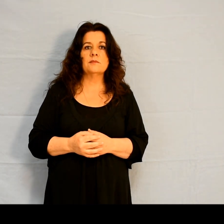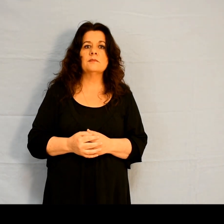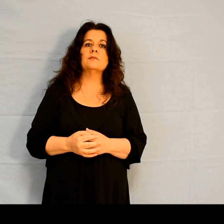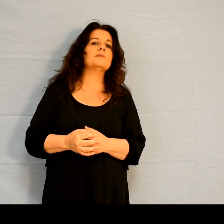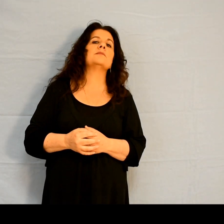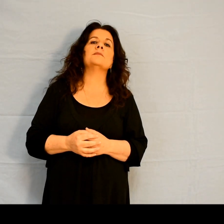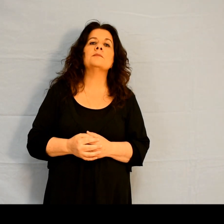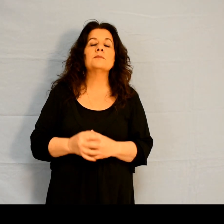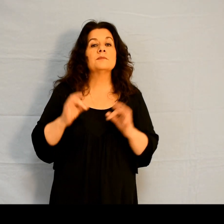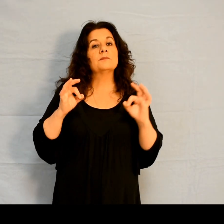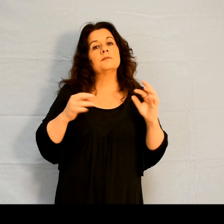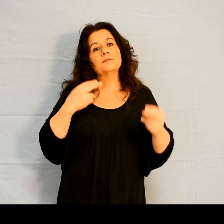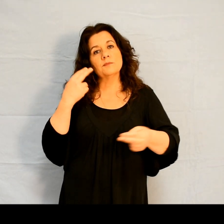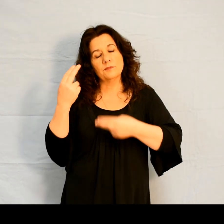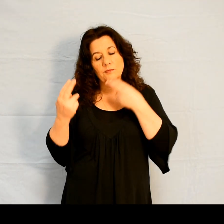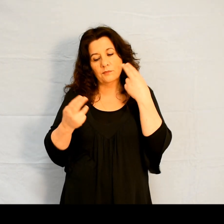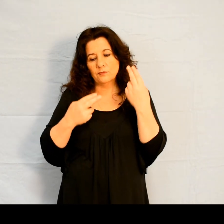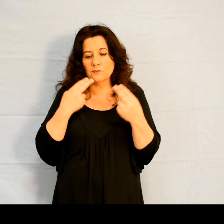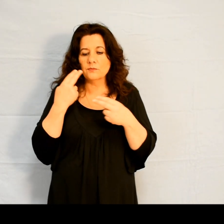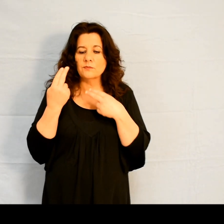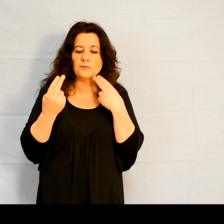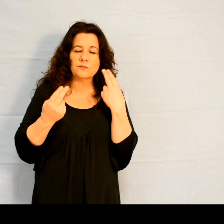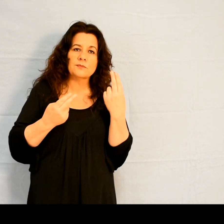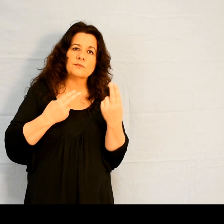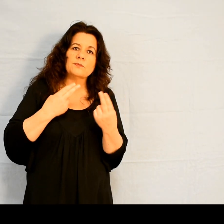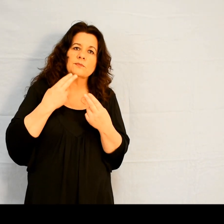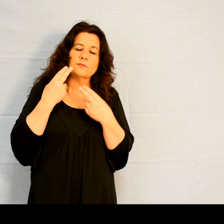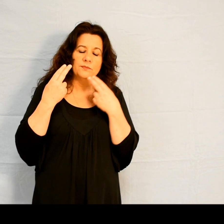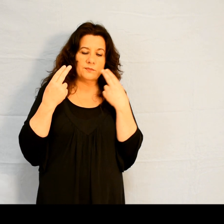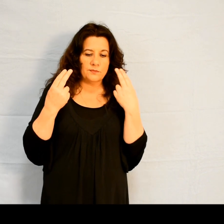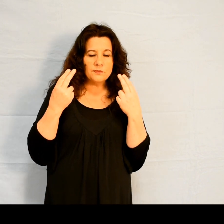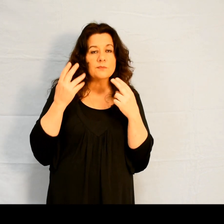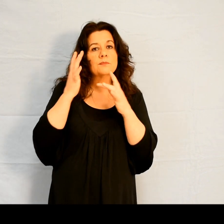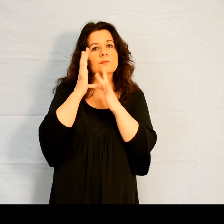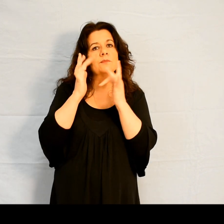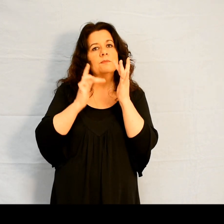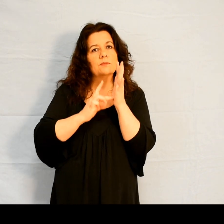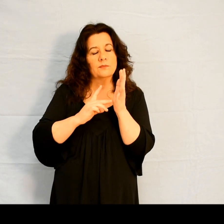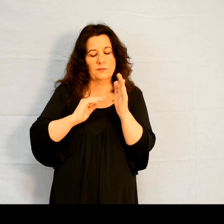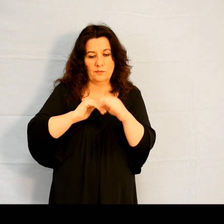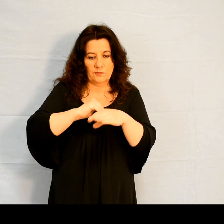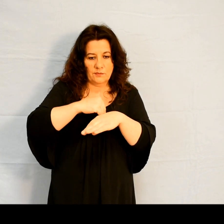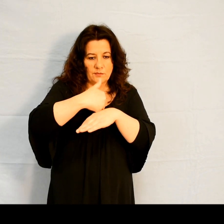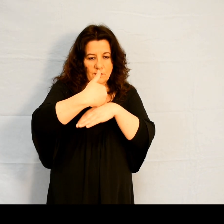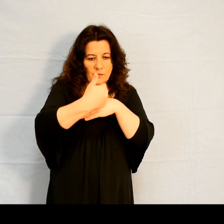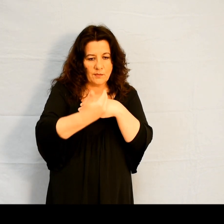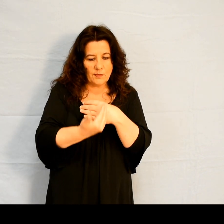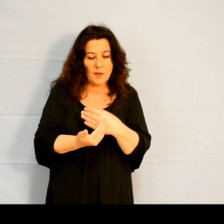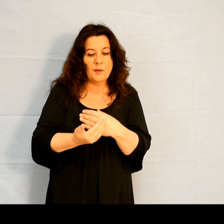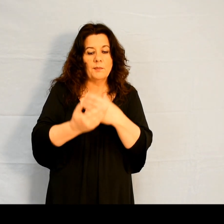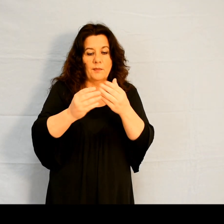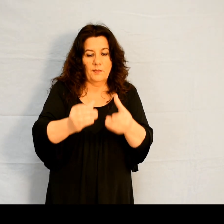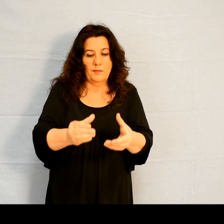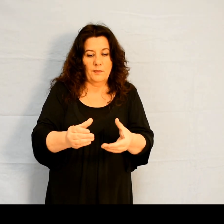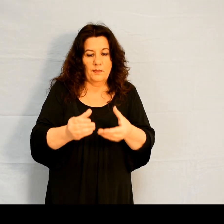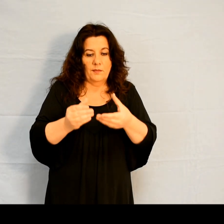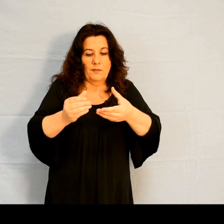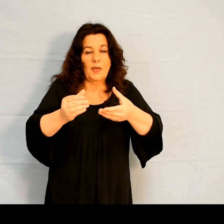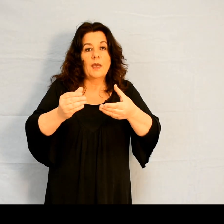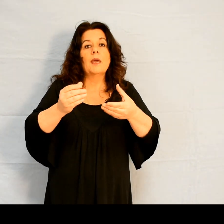Pendant le repas, Jésus, ayant pris du pain et prononcé la bénédiction, le rompit et